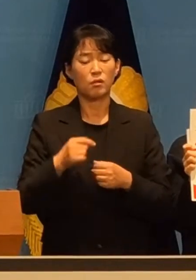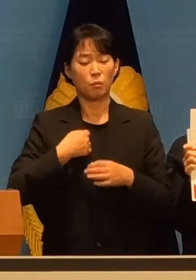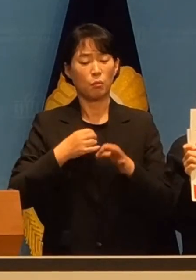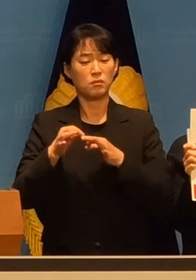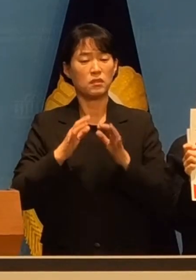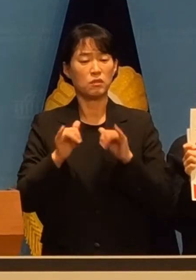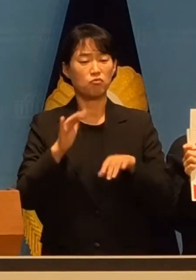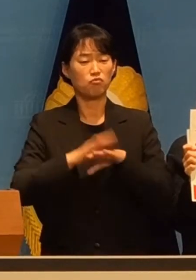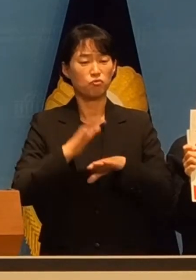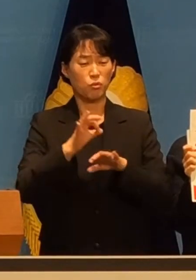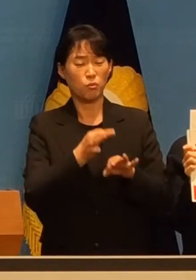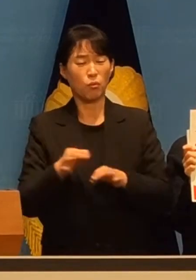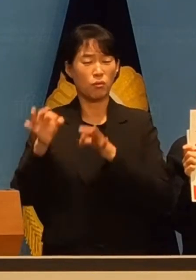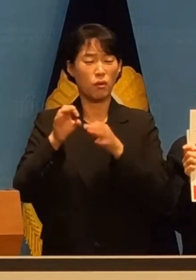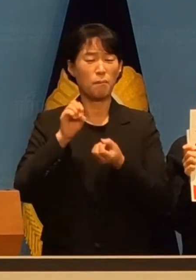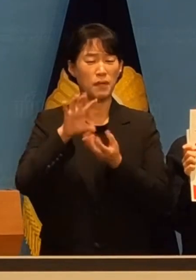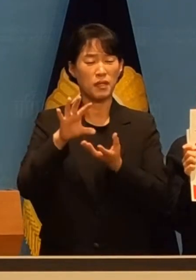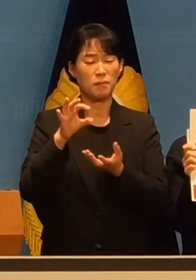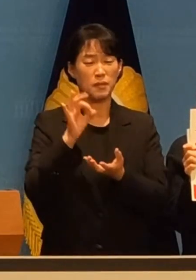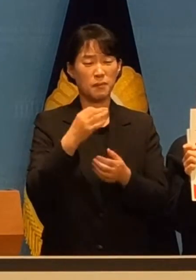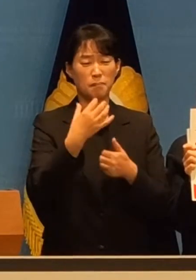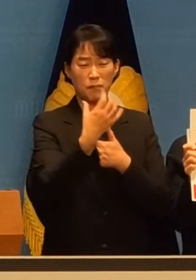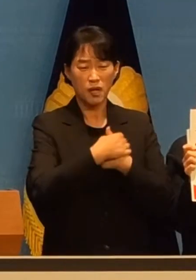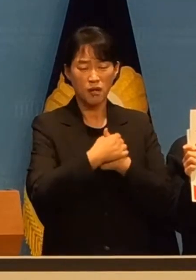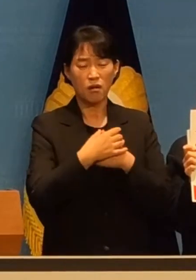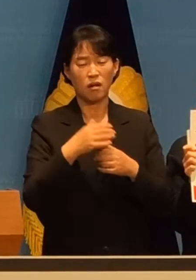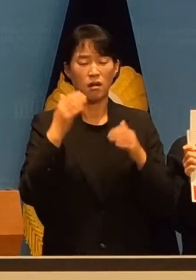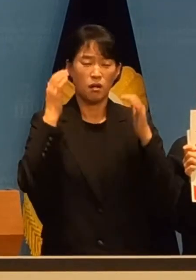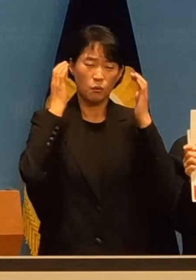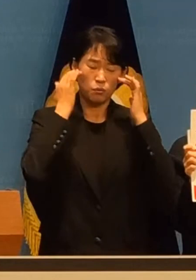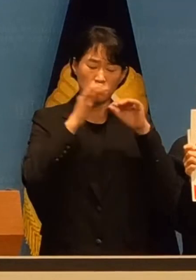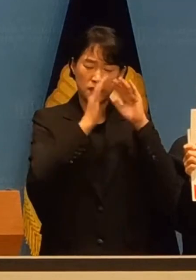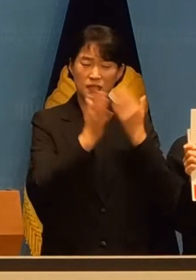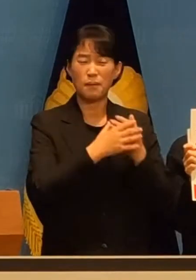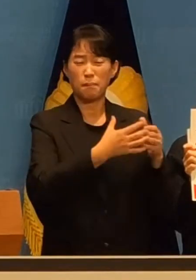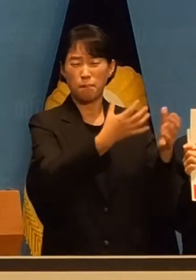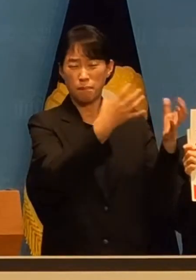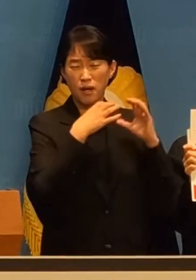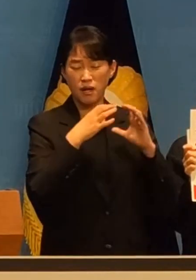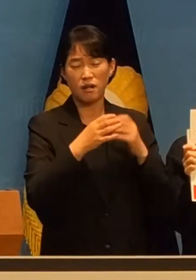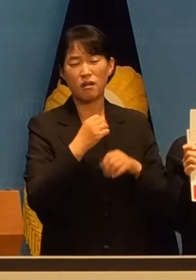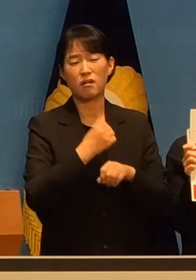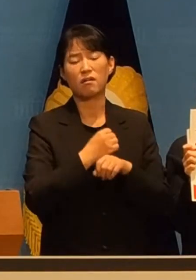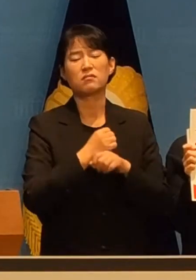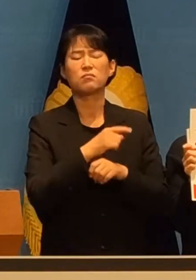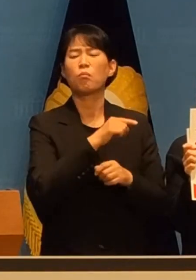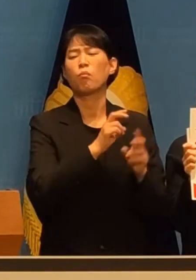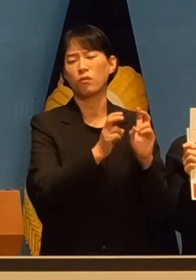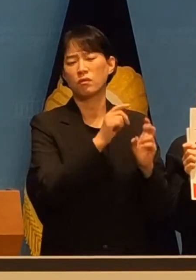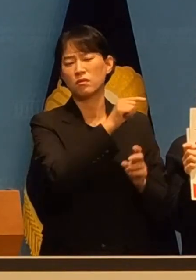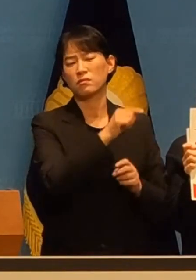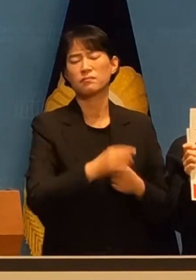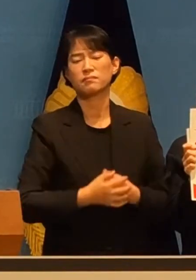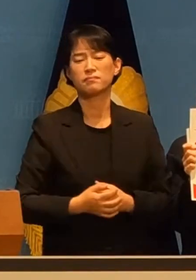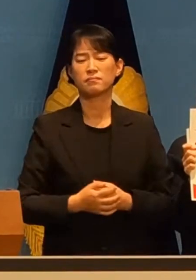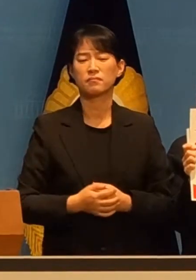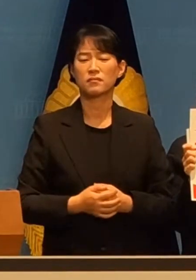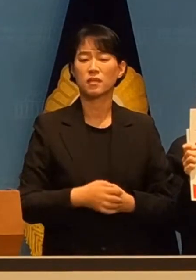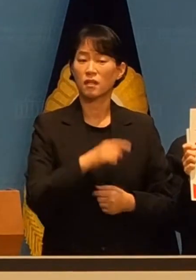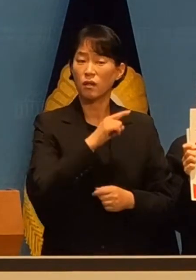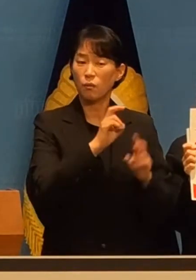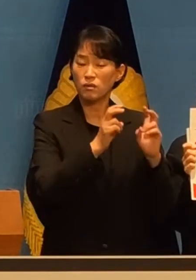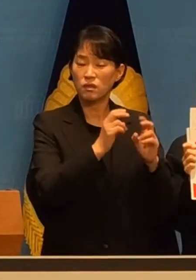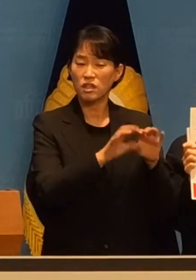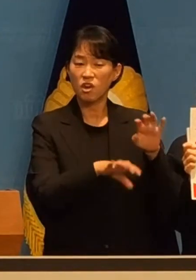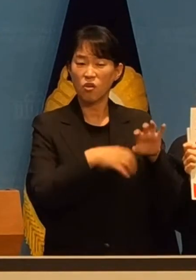올리고 배달비까지 떠넘기면서 고통을 완전히 다 전가시키고 있는 기업입니다. 이런 회사를